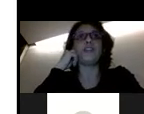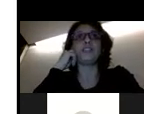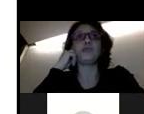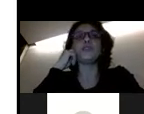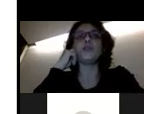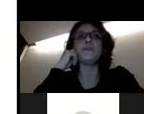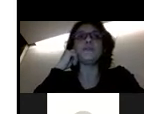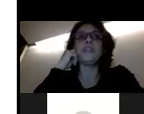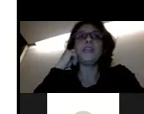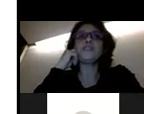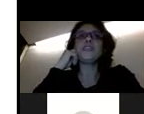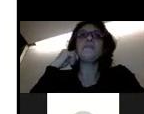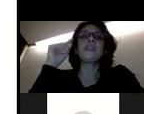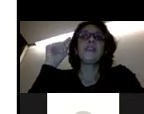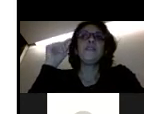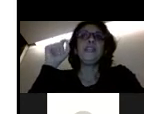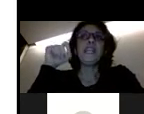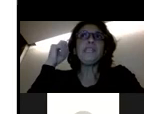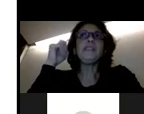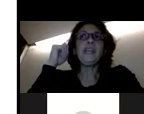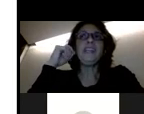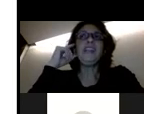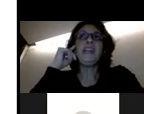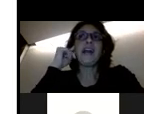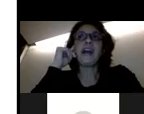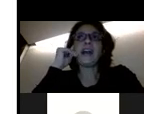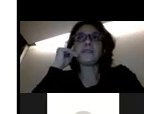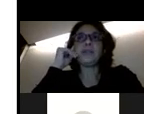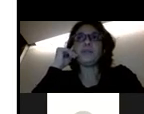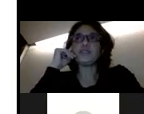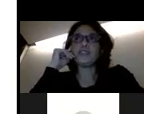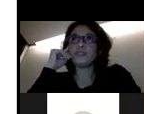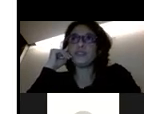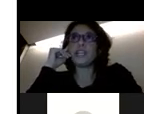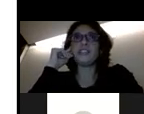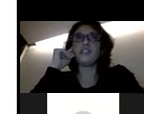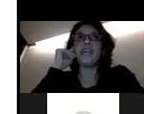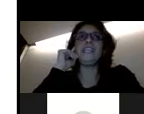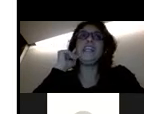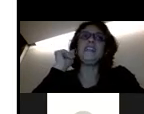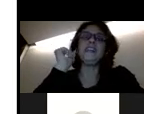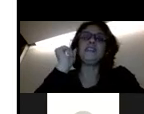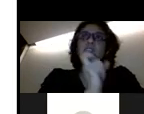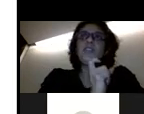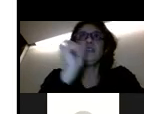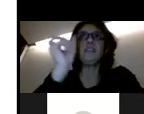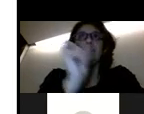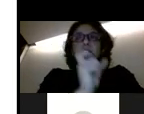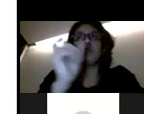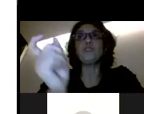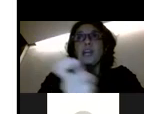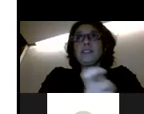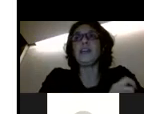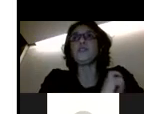o cual situación. Entonces, finalmente, el proceso relacional y la relación entre